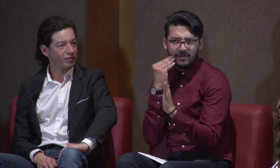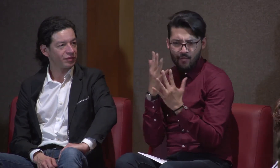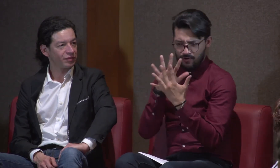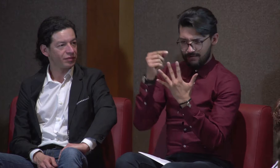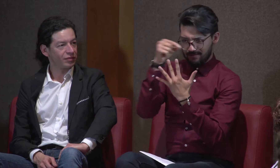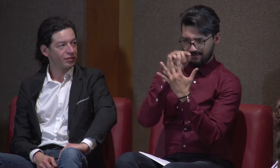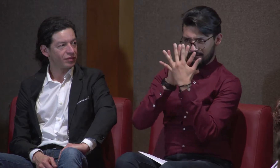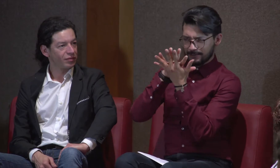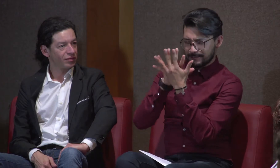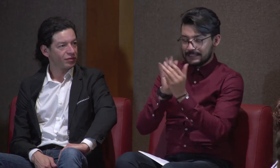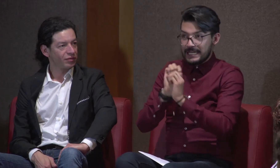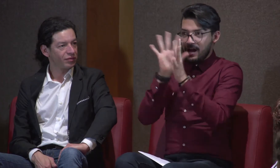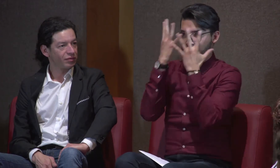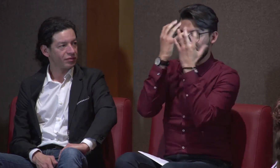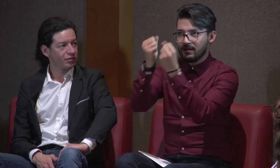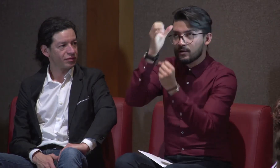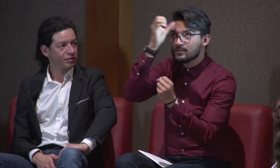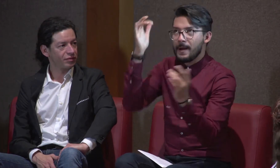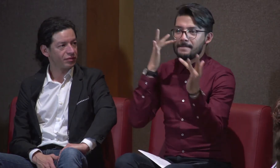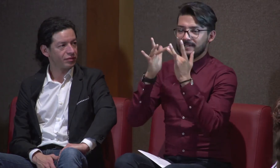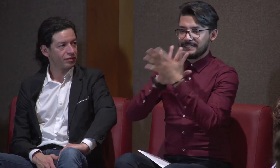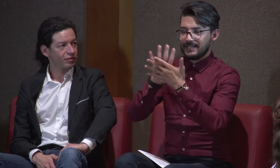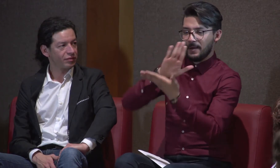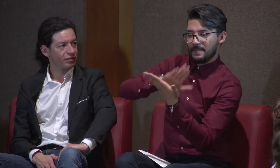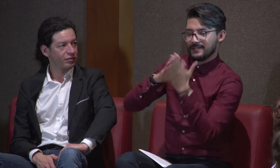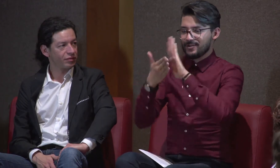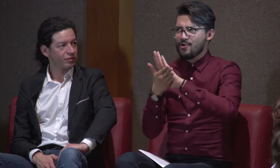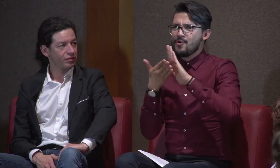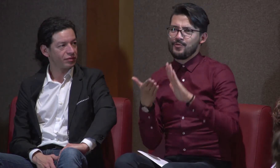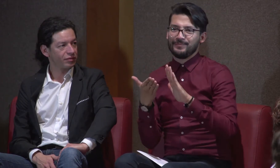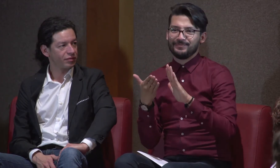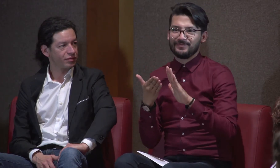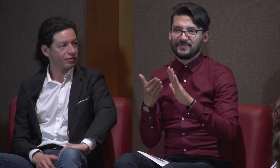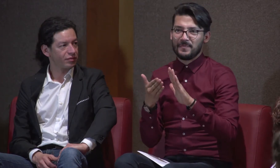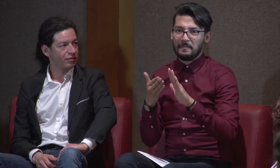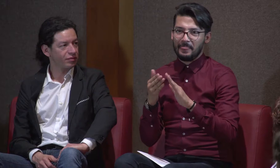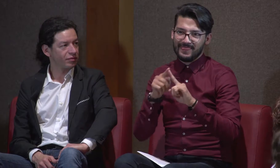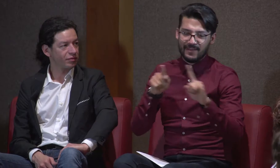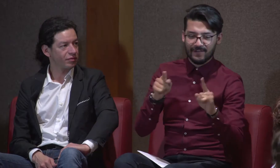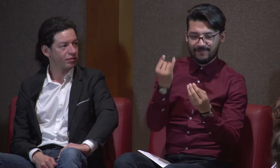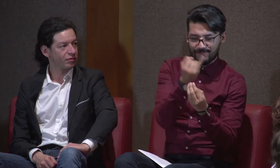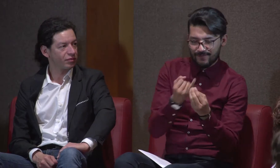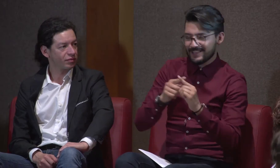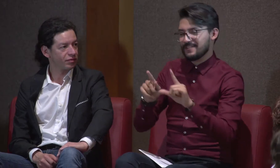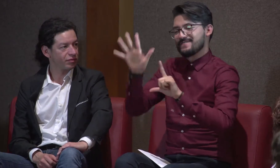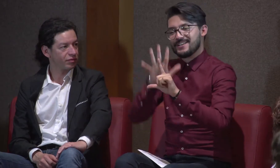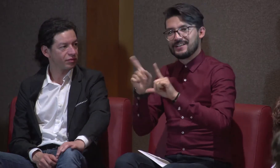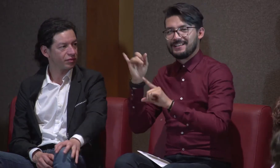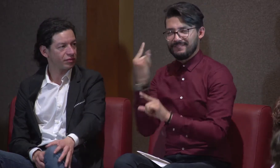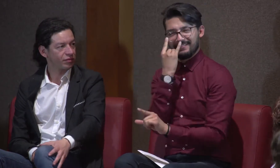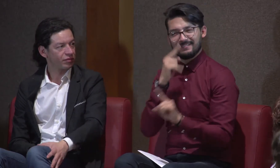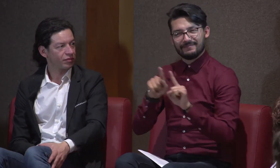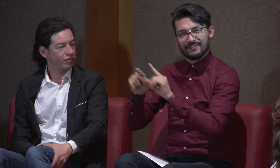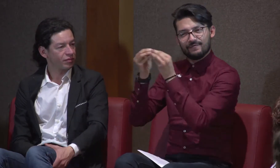de señas, al ser tridimensional, pues debería representar todos estos aspectos, por ejemplo, para el concepto de paz.